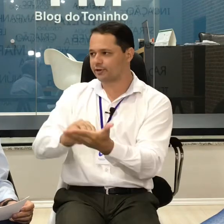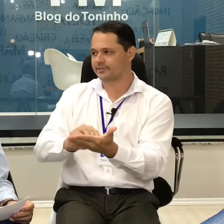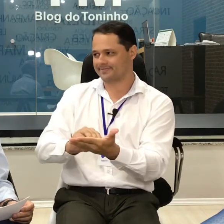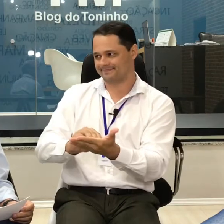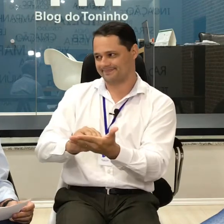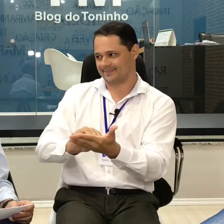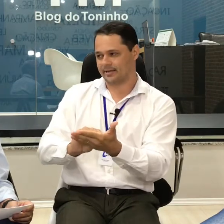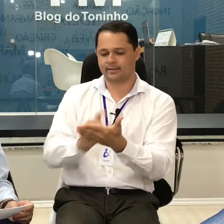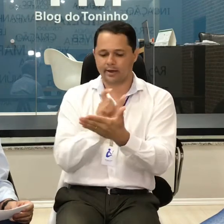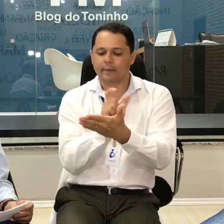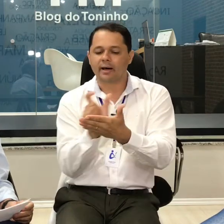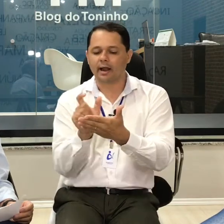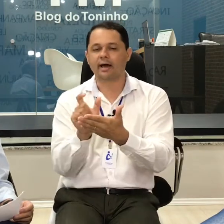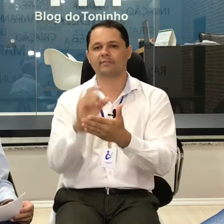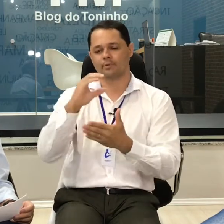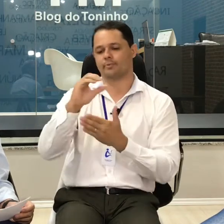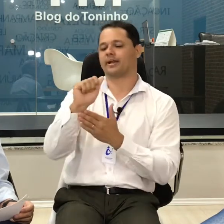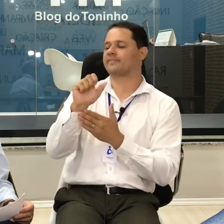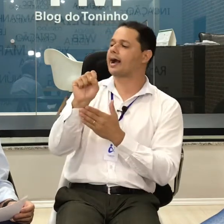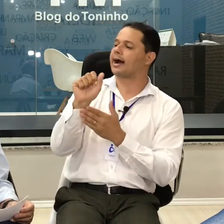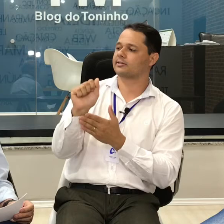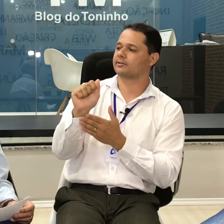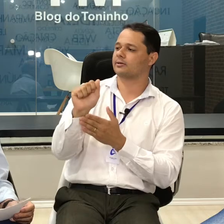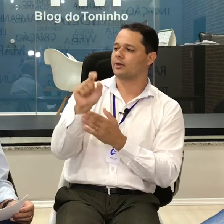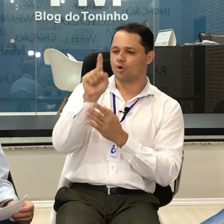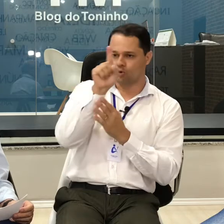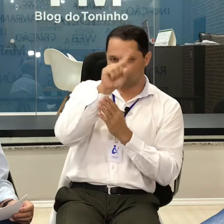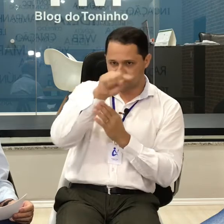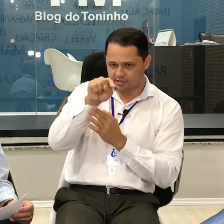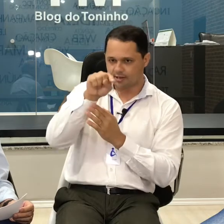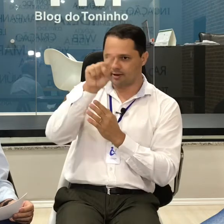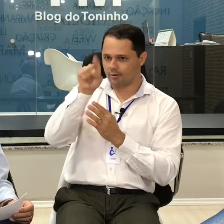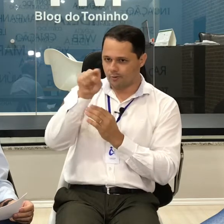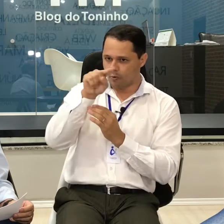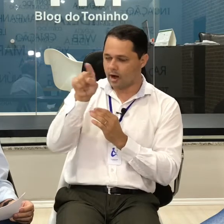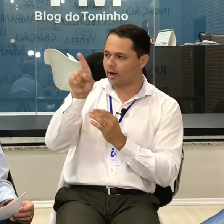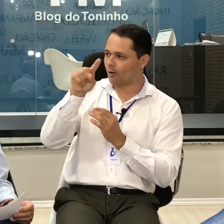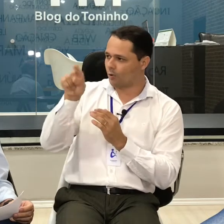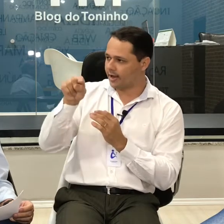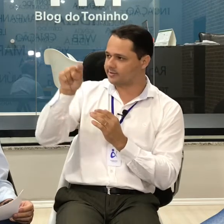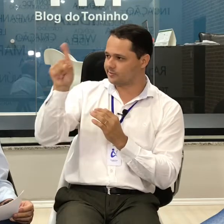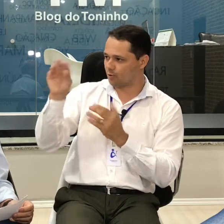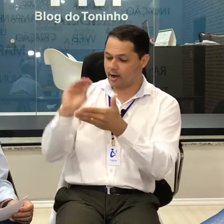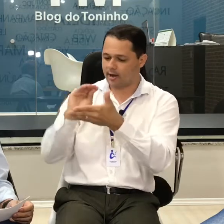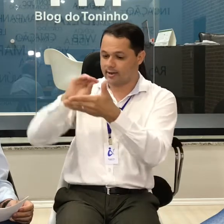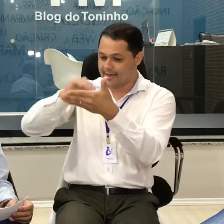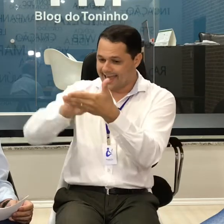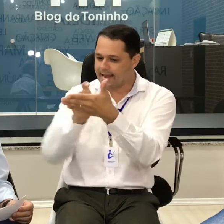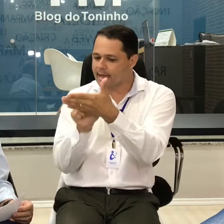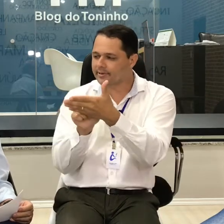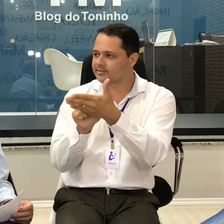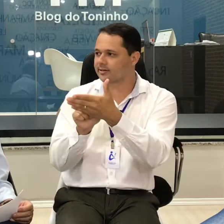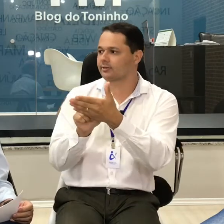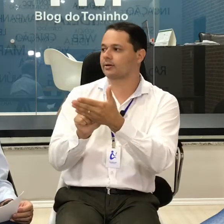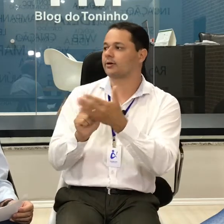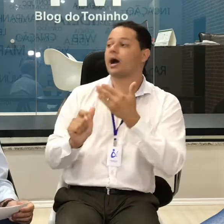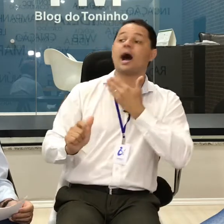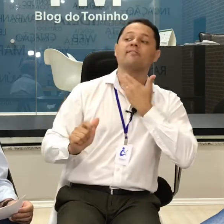voz. Então, aquela palavra, por exemplo, a palavra casa, o C, o A, o S, o A, ele representa a